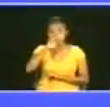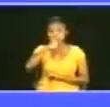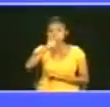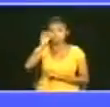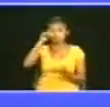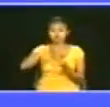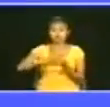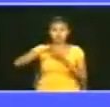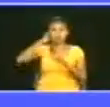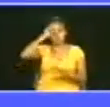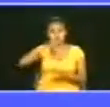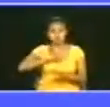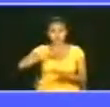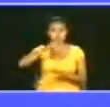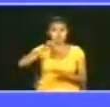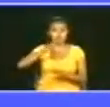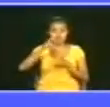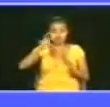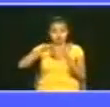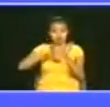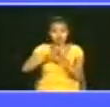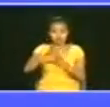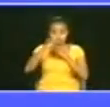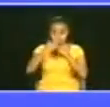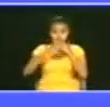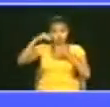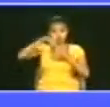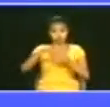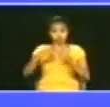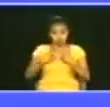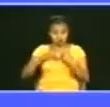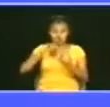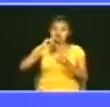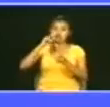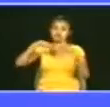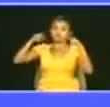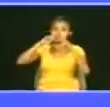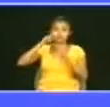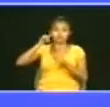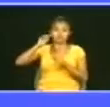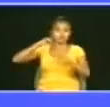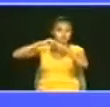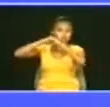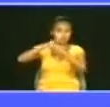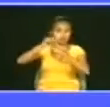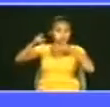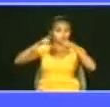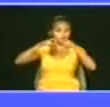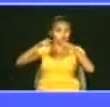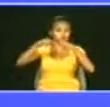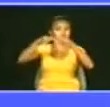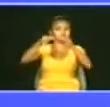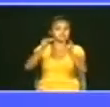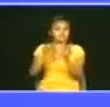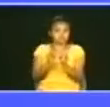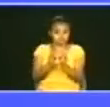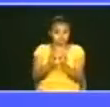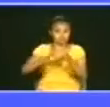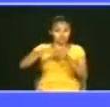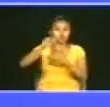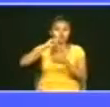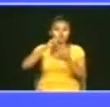በኢትዮጵያ ከ700,000 በላይ ሰዎች የኤችአይቪ ቫይረስ በደማቸው እንደሚገኝ የፌዴራል የኤችአይቪ ኤድስ መከላከያና